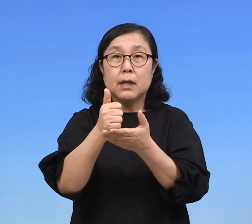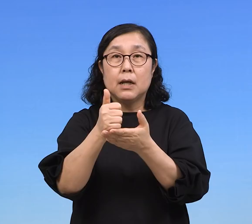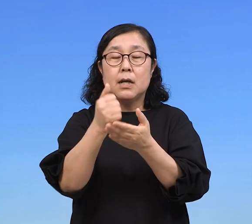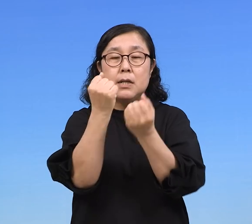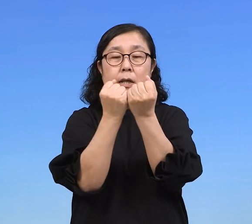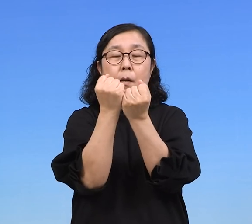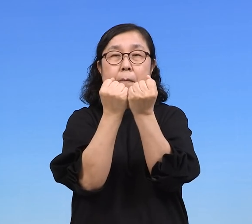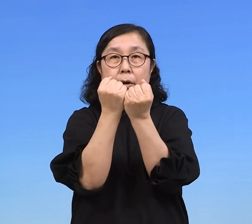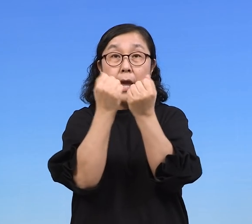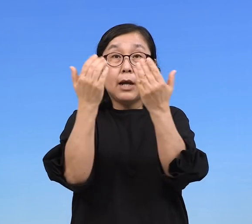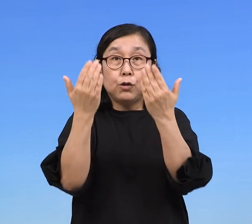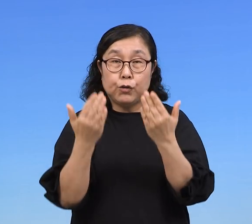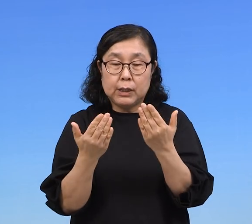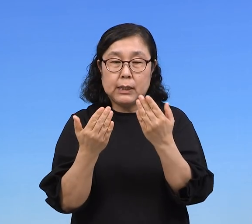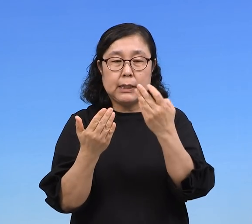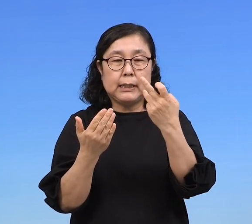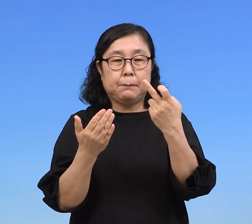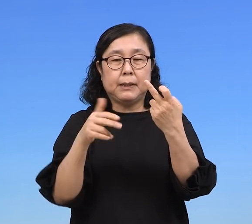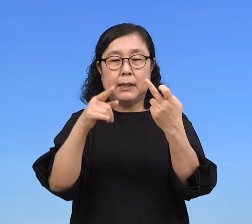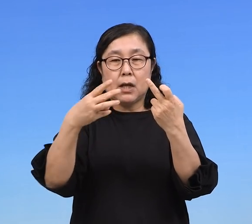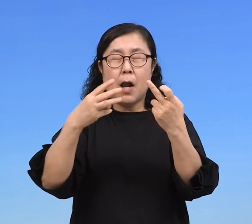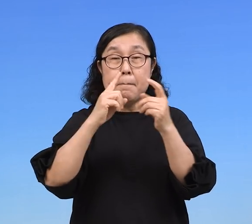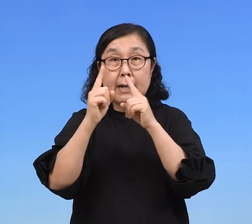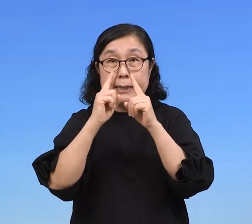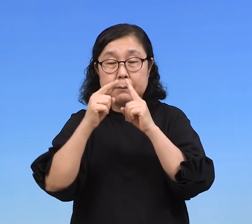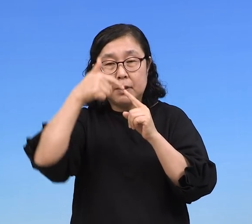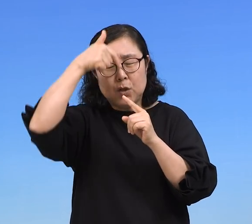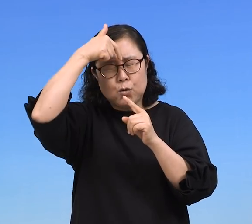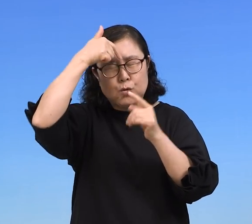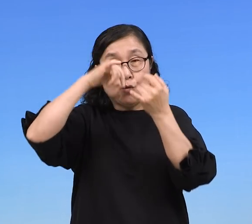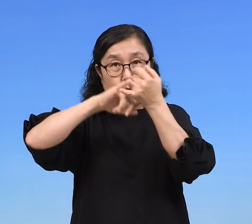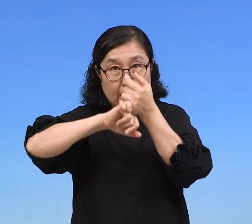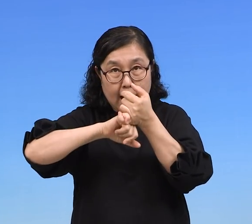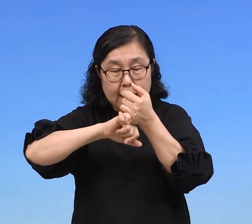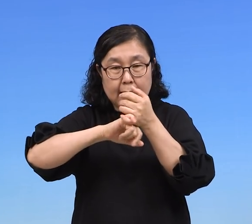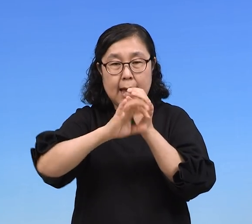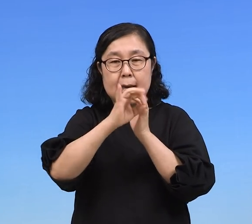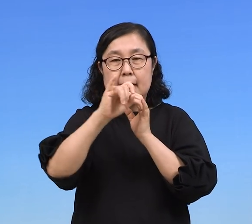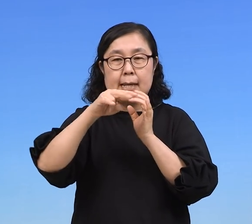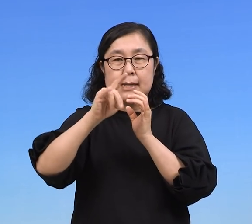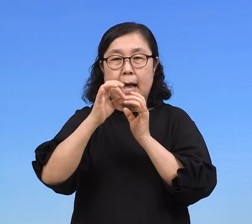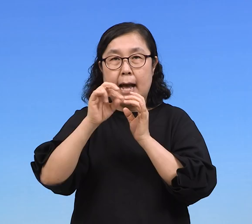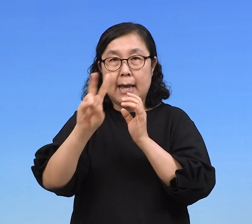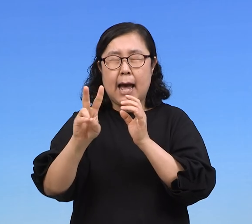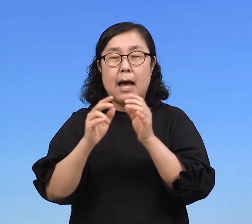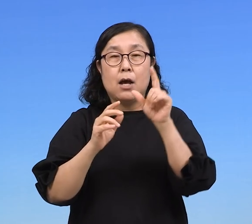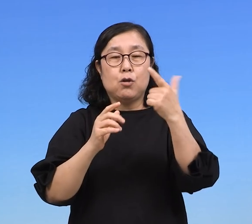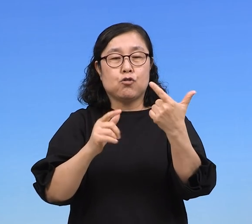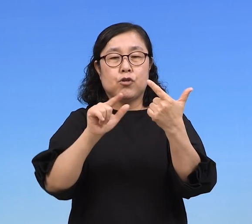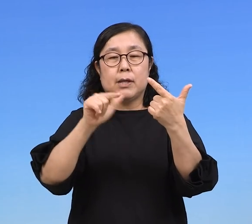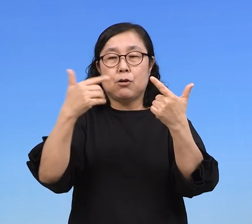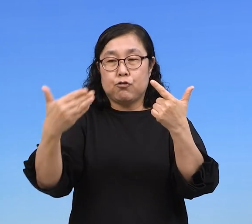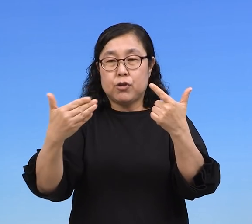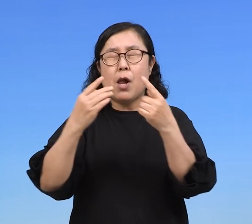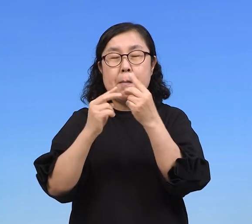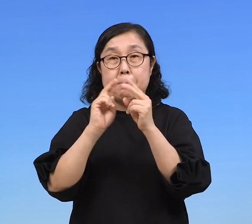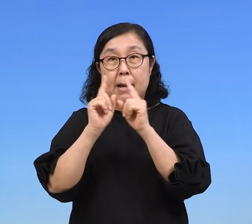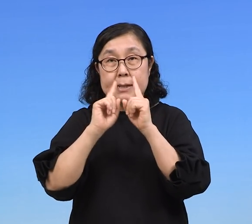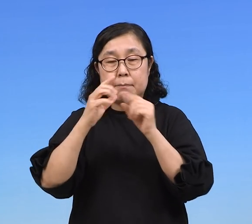예수님께서 설명해 주신 이 12절 말씀은 구약의 이사야 6장 9절 말씀을 인용하신